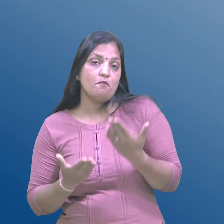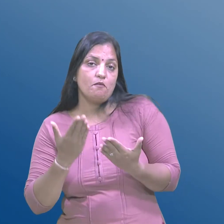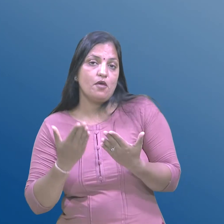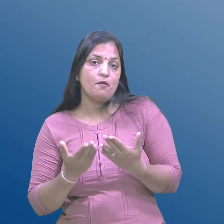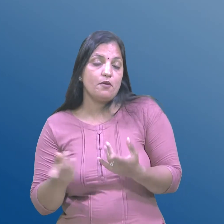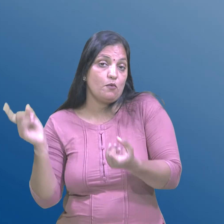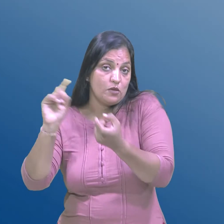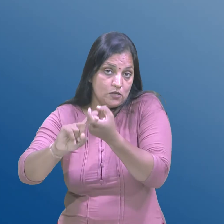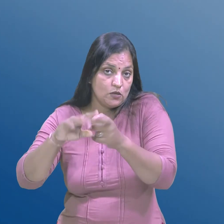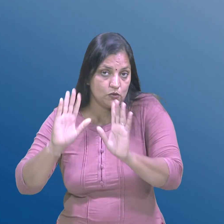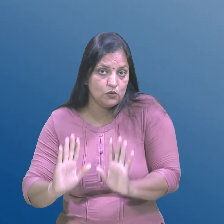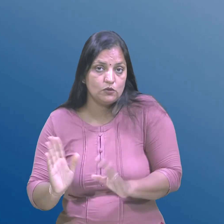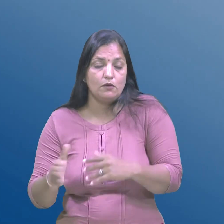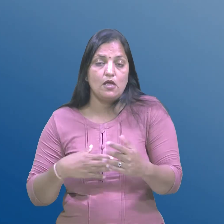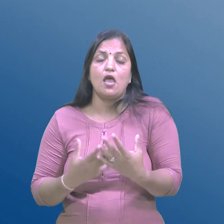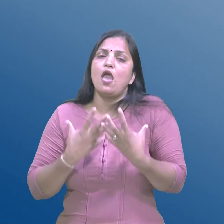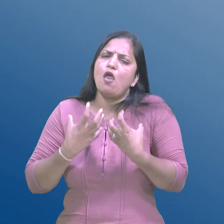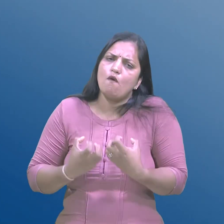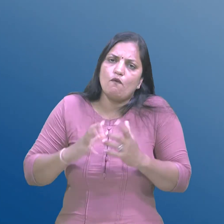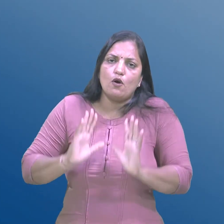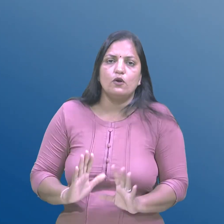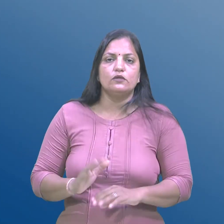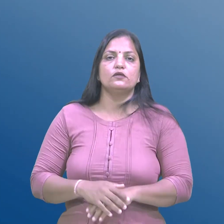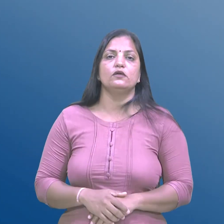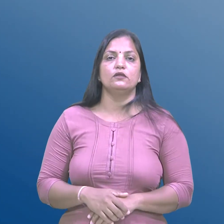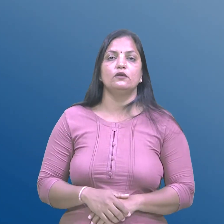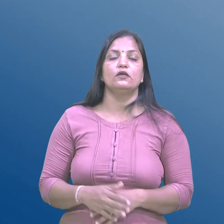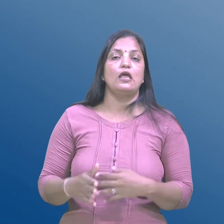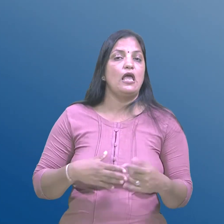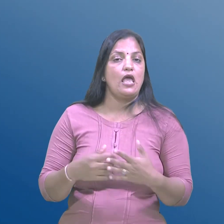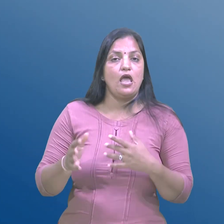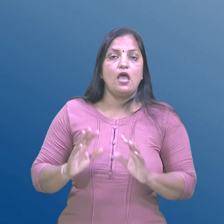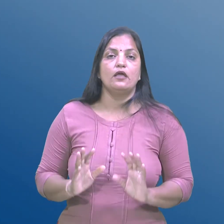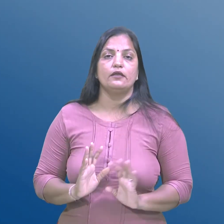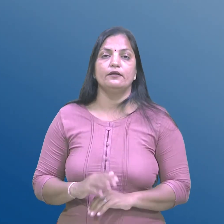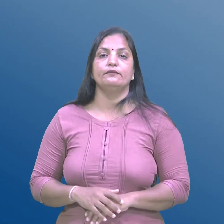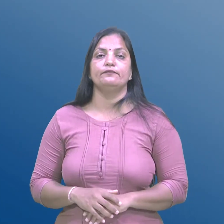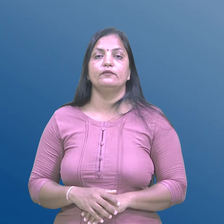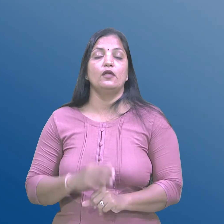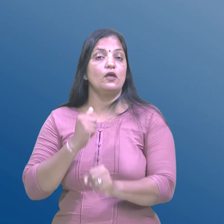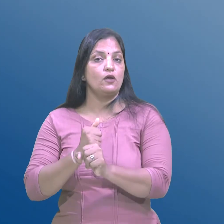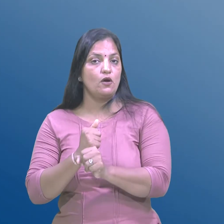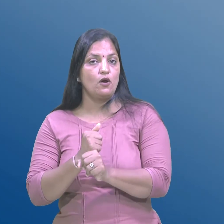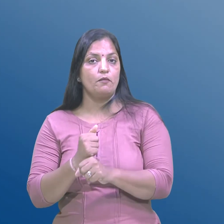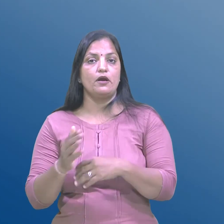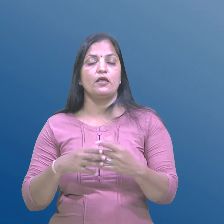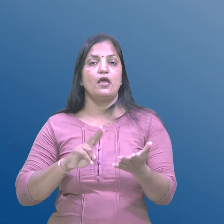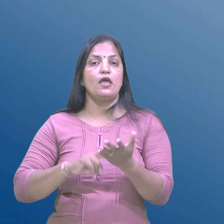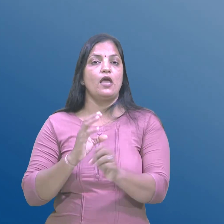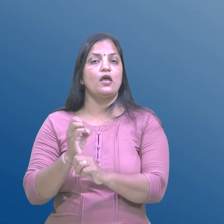સંજોગોમાં જો જરૂર જણાય તો યથાયોગ્ય સરકાર કે બિનસરકારી સંગઠનો દ્વારા